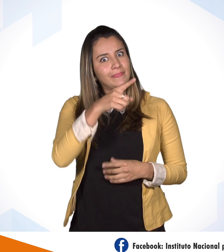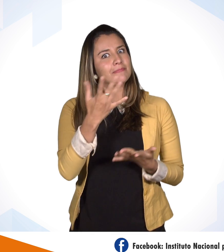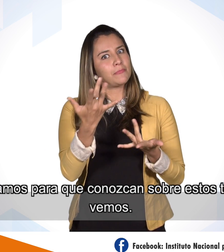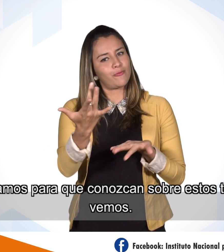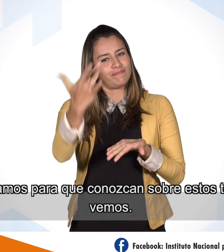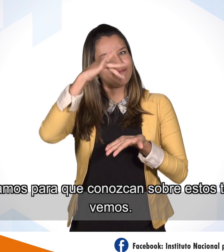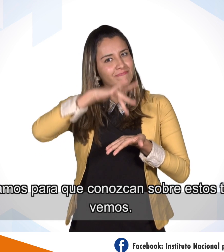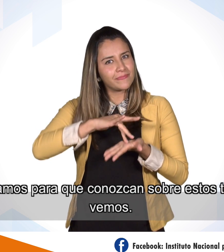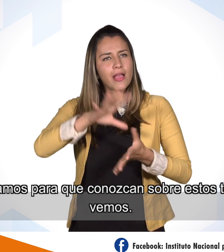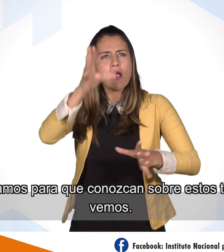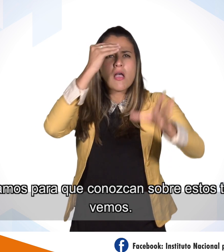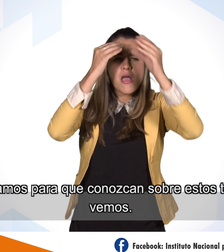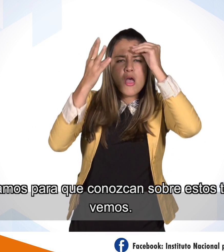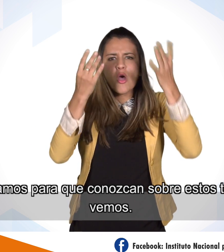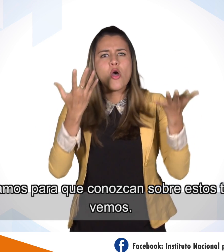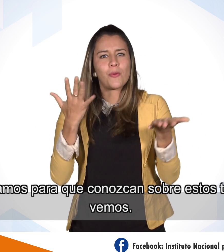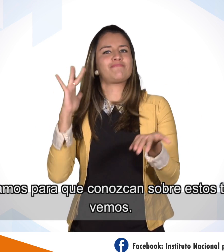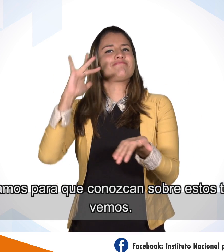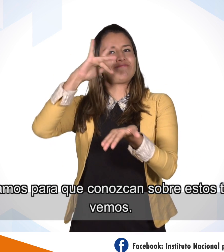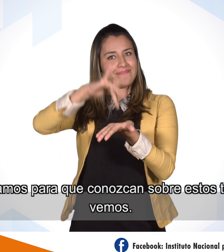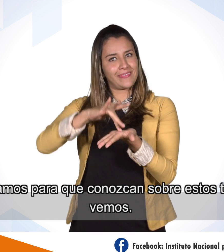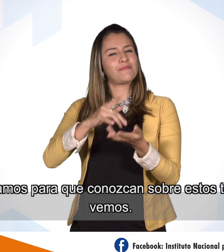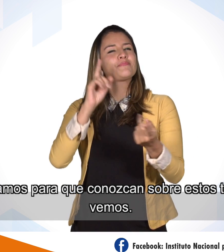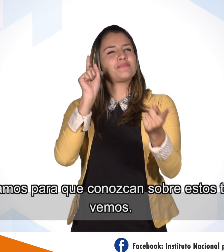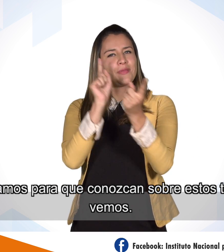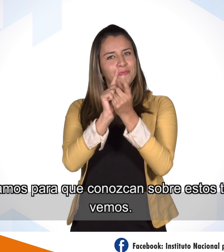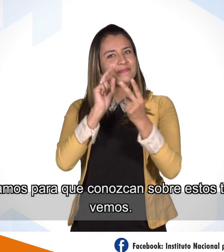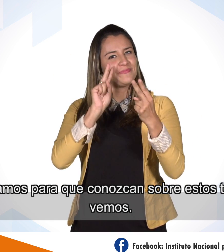Los esperamos para que conozcan sobre estos temas. ¡Nos vemos!